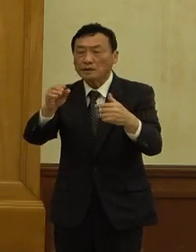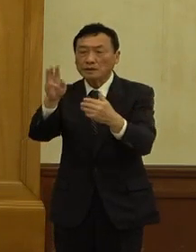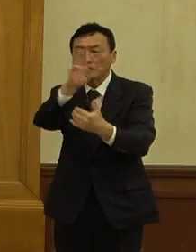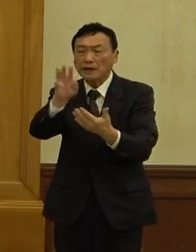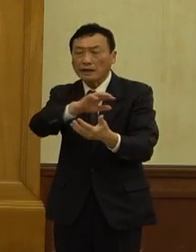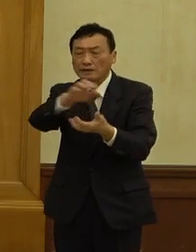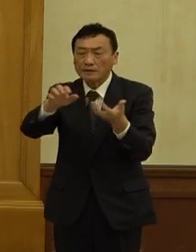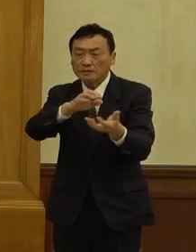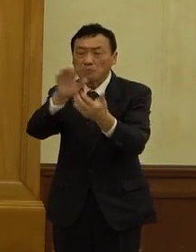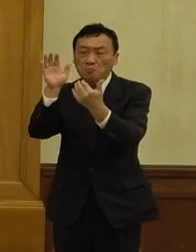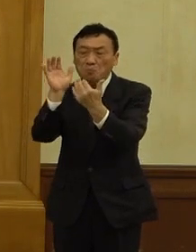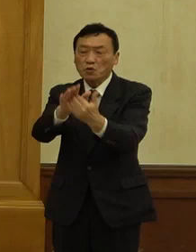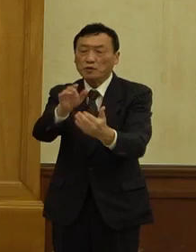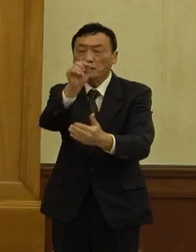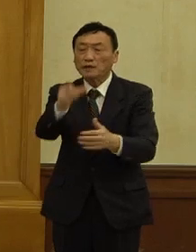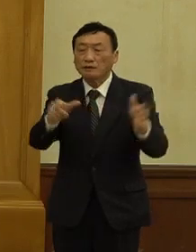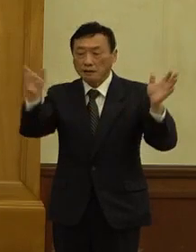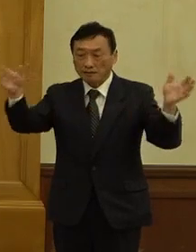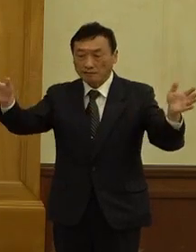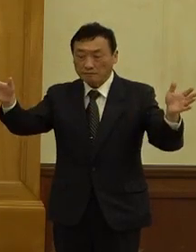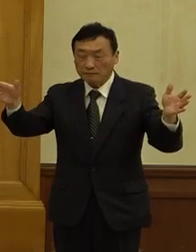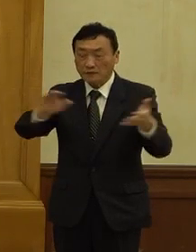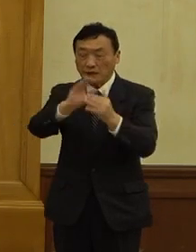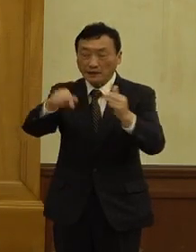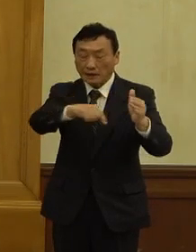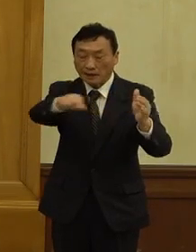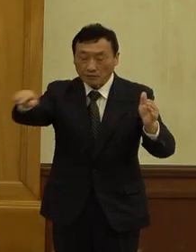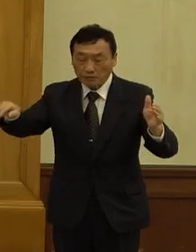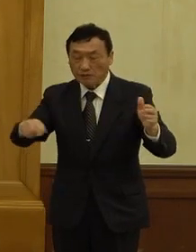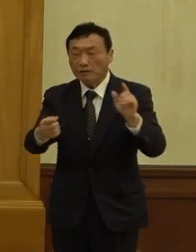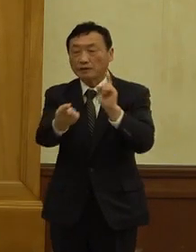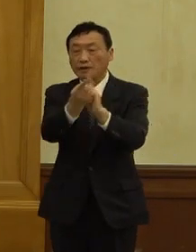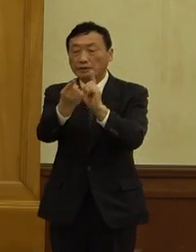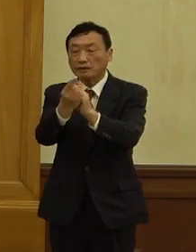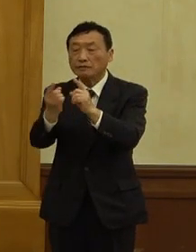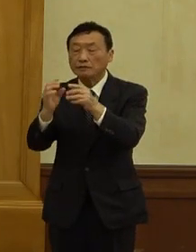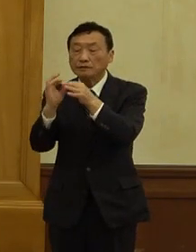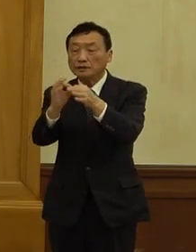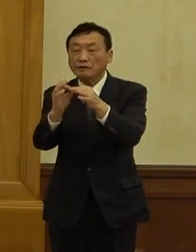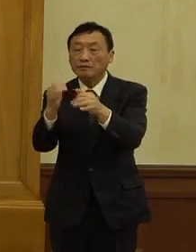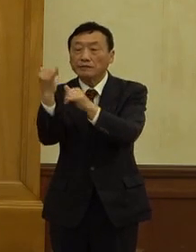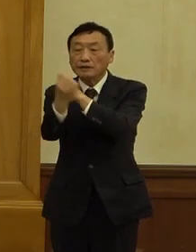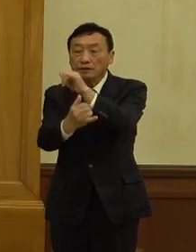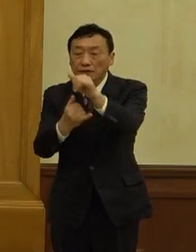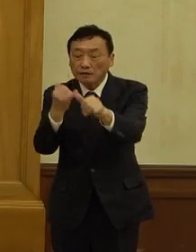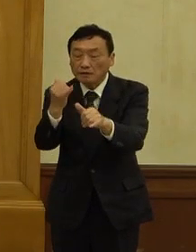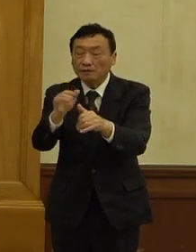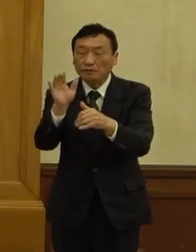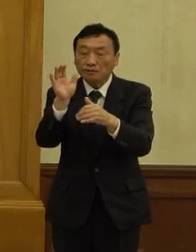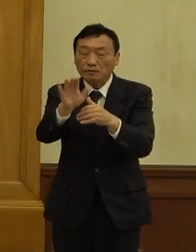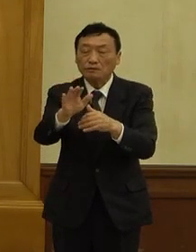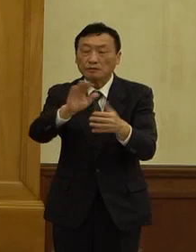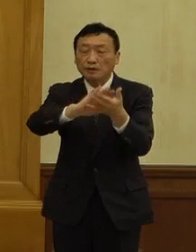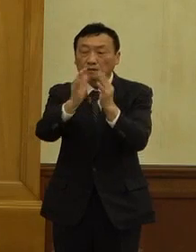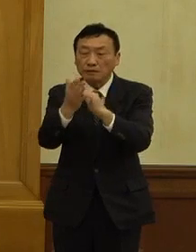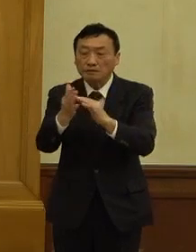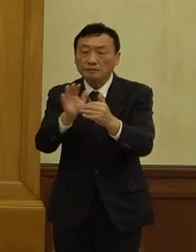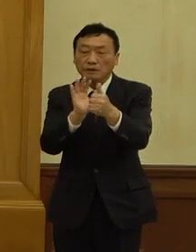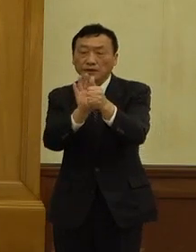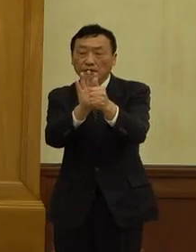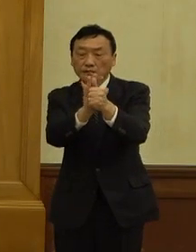れども、これに合わせて県内の土砂災害とその対策の歴史を今後の県を支える世代に伝えていく